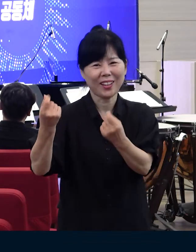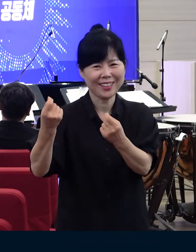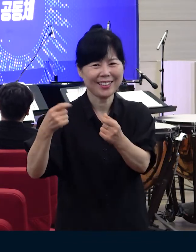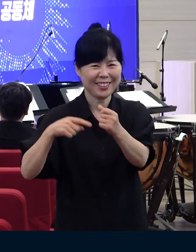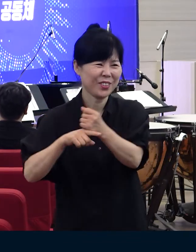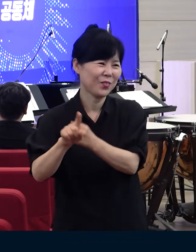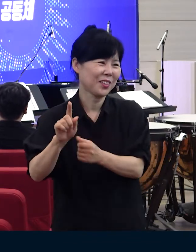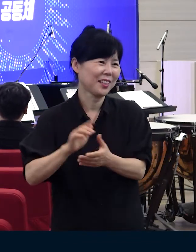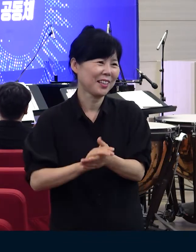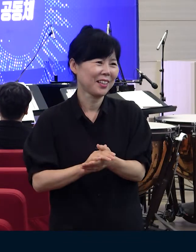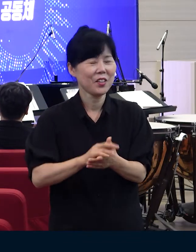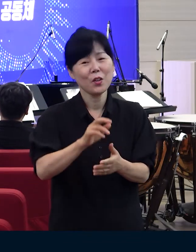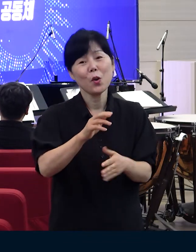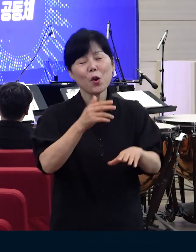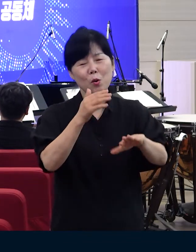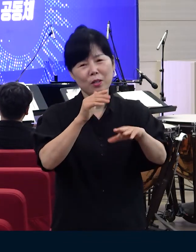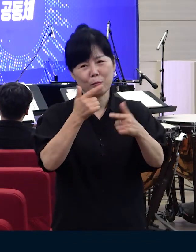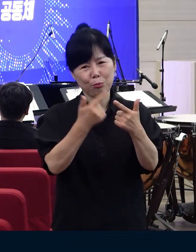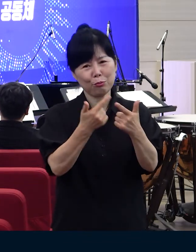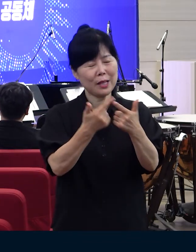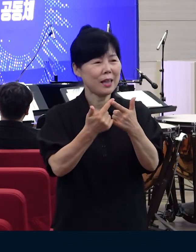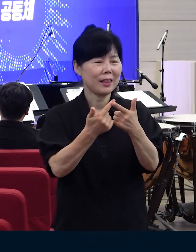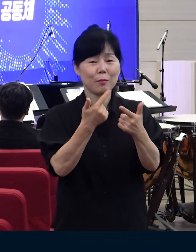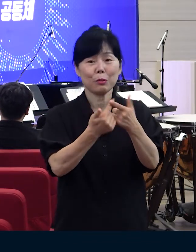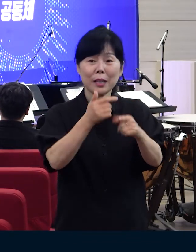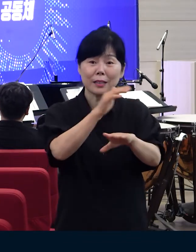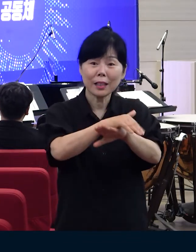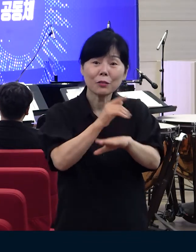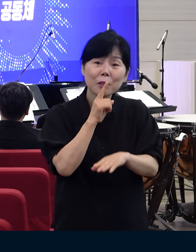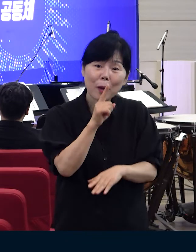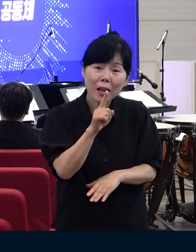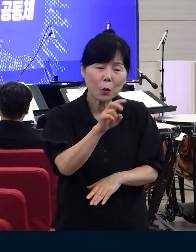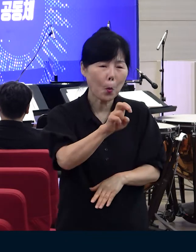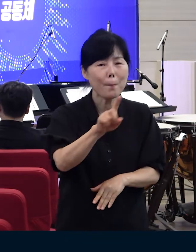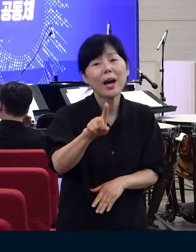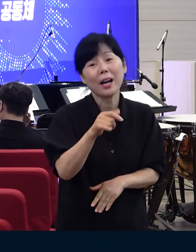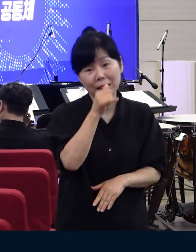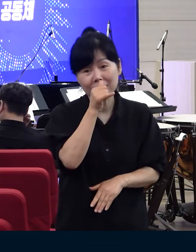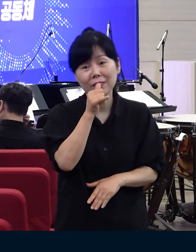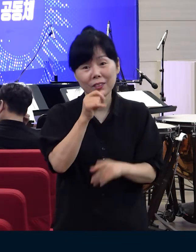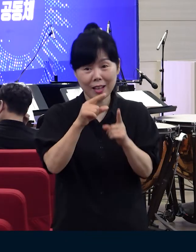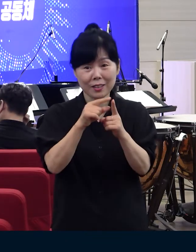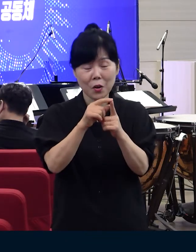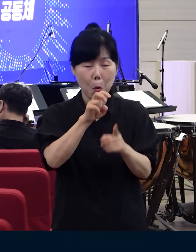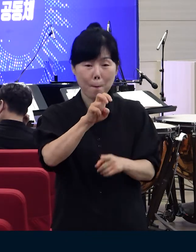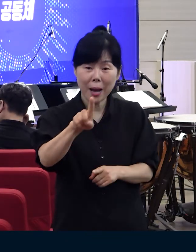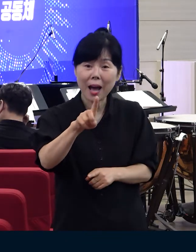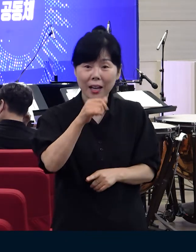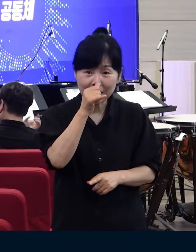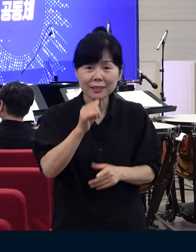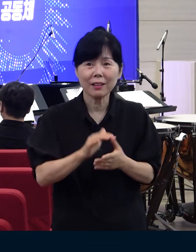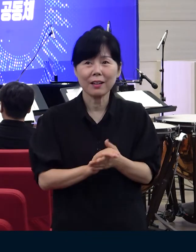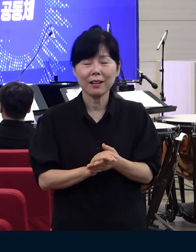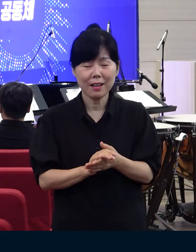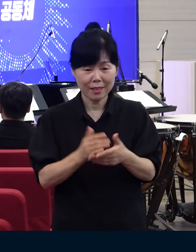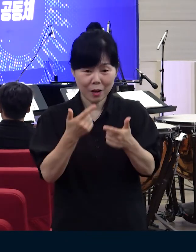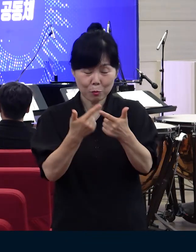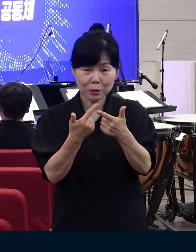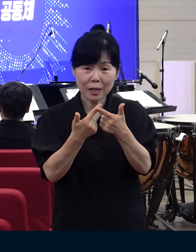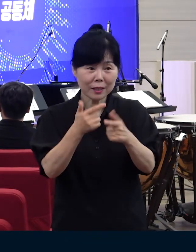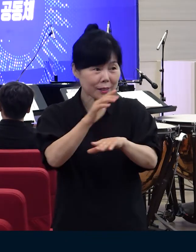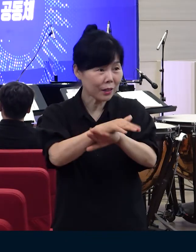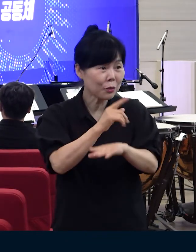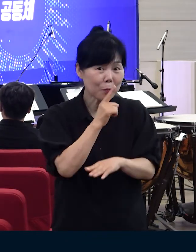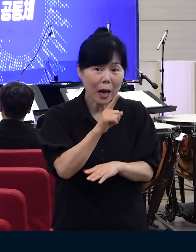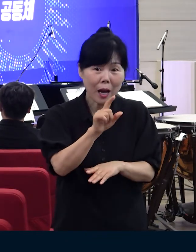그 안에 많은 뜻이 들어가 있어요. 그렇죠? 부산 사람들의 마에도 많은 뜻이 들어가 있잖아요. 그렇죠? 제가 좀 조사를 해보니까